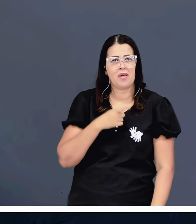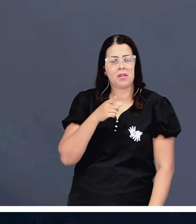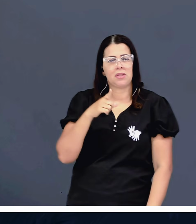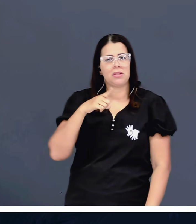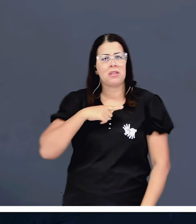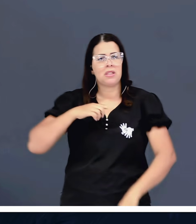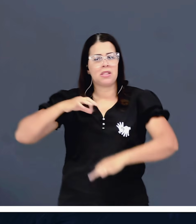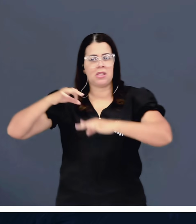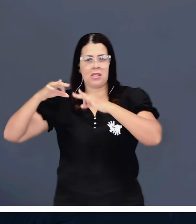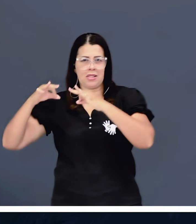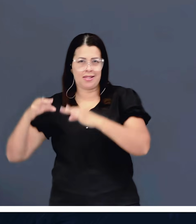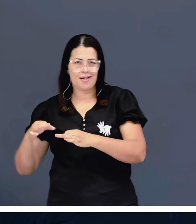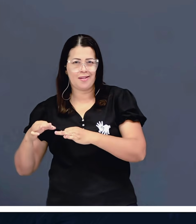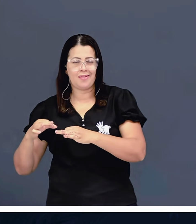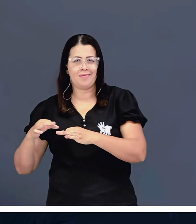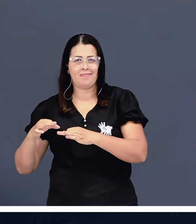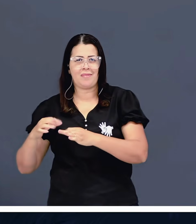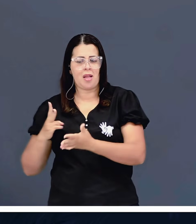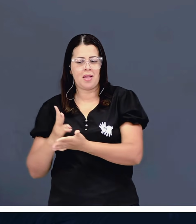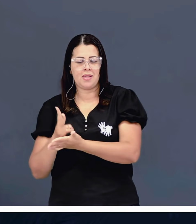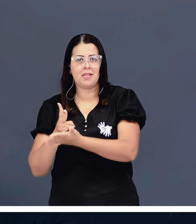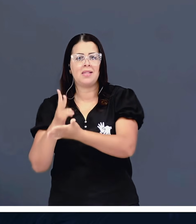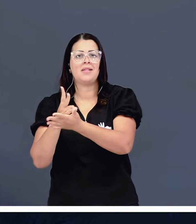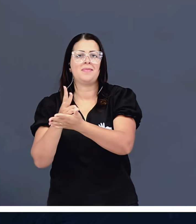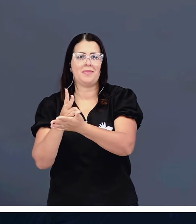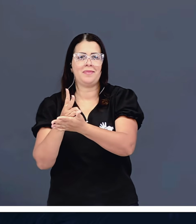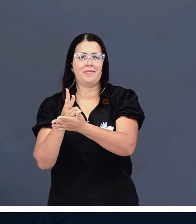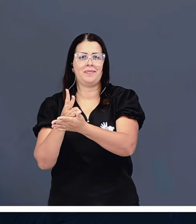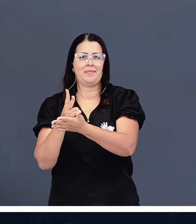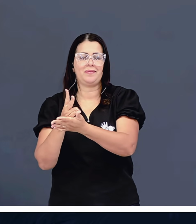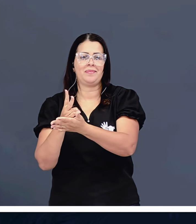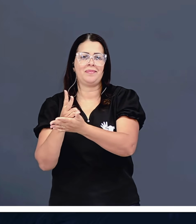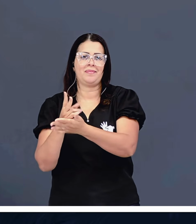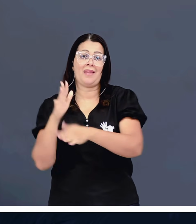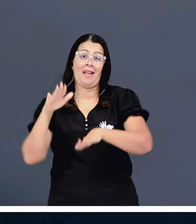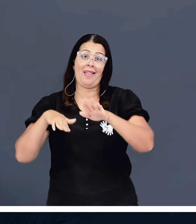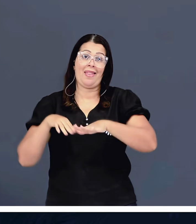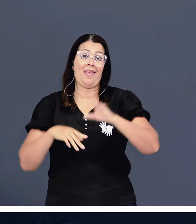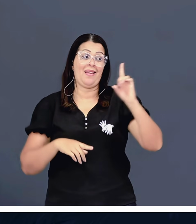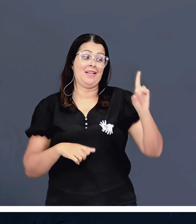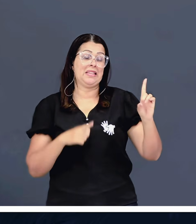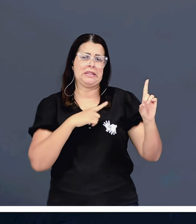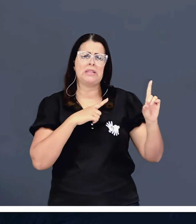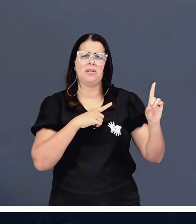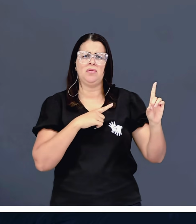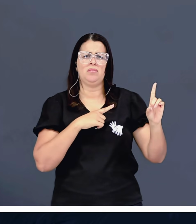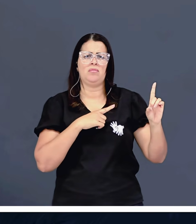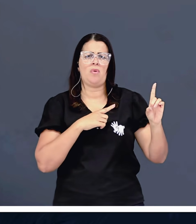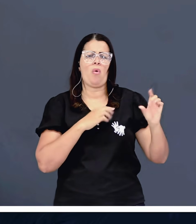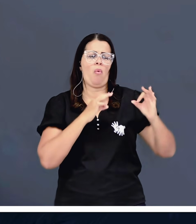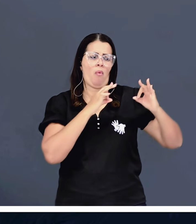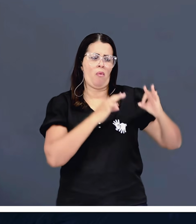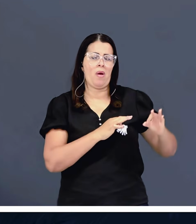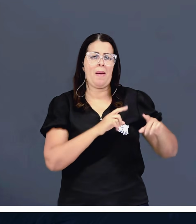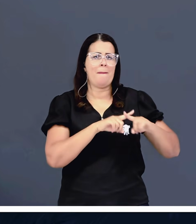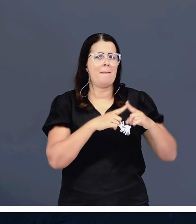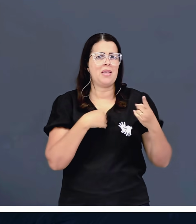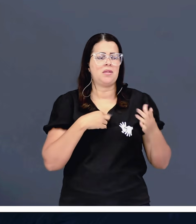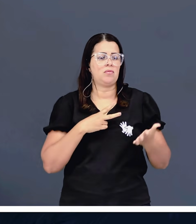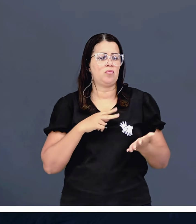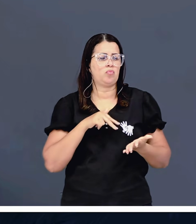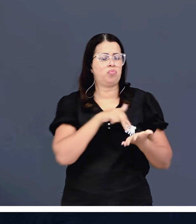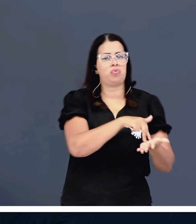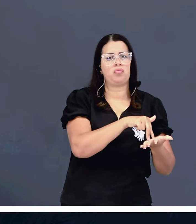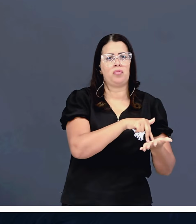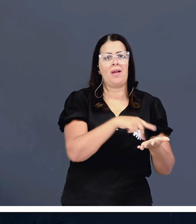certo, e frutos que permanecem, com os ímpios que até às vezes dão frutos, mas não permanecem.